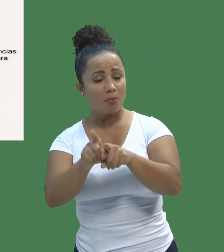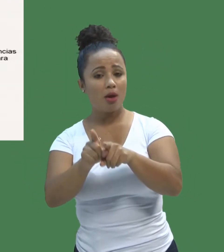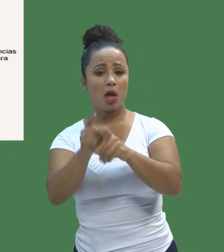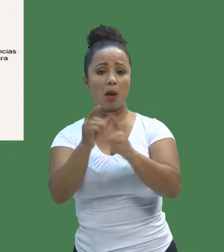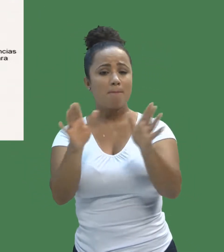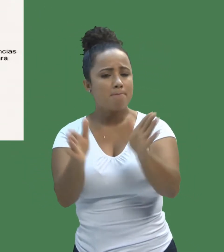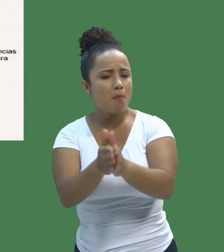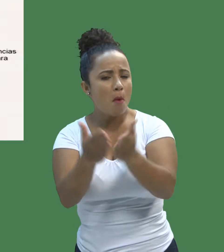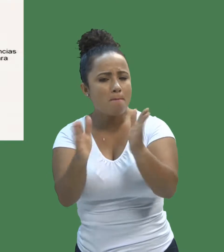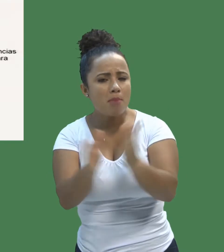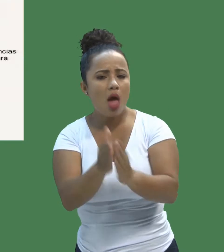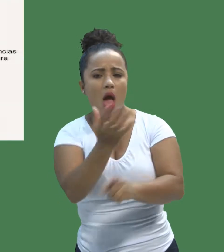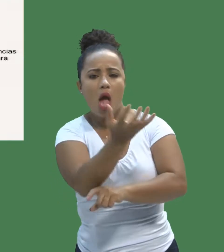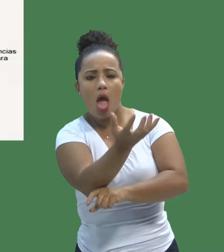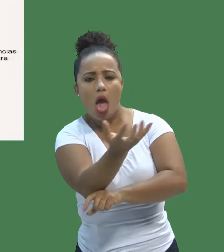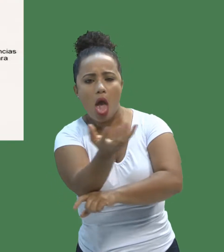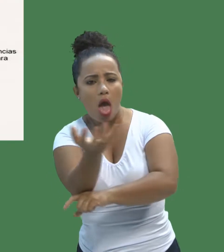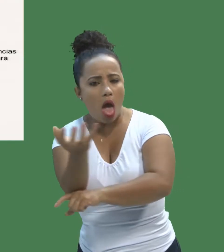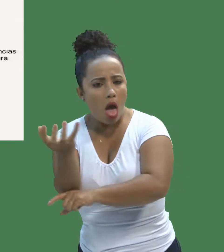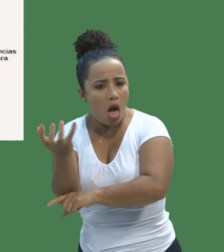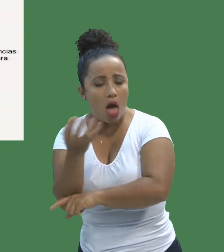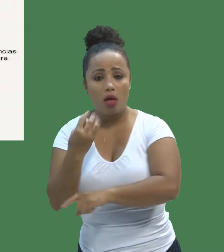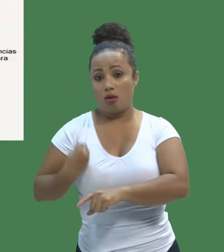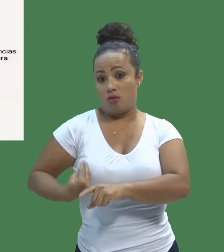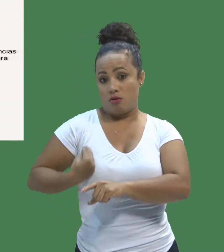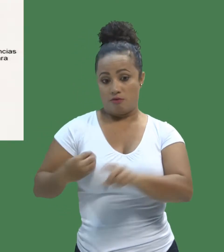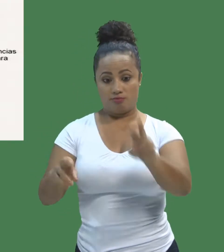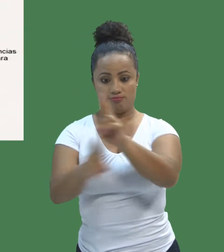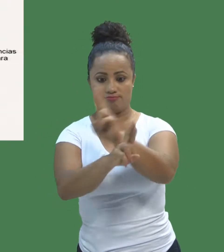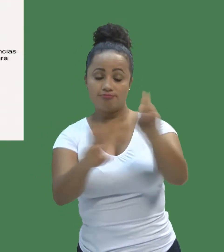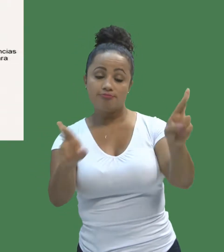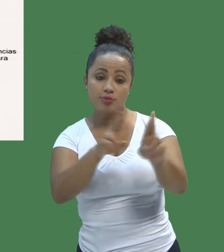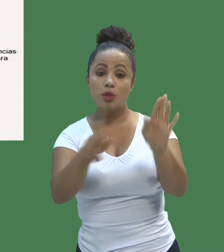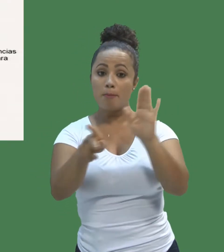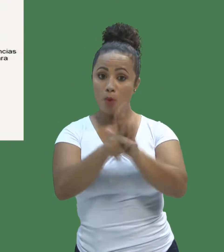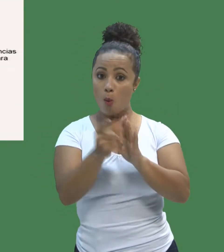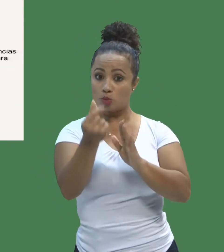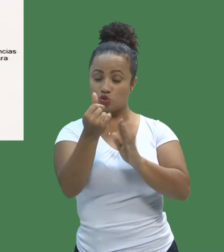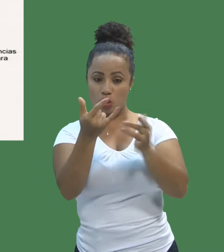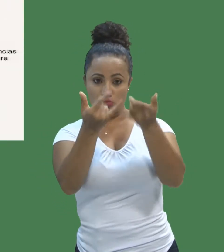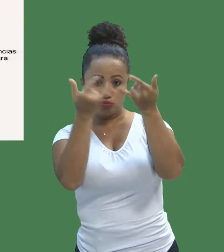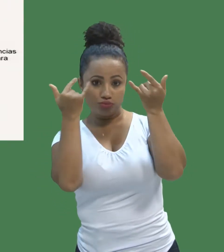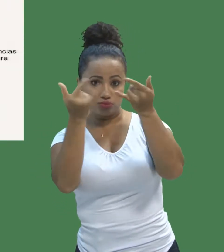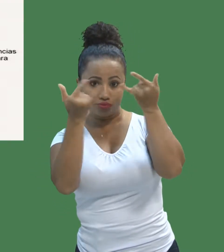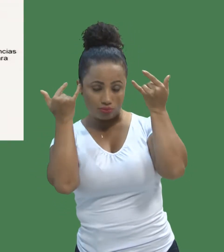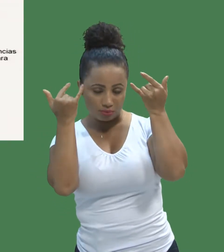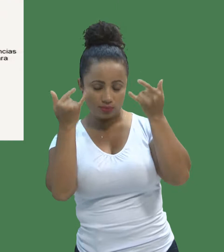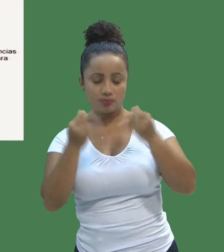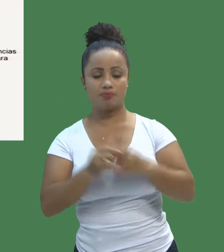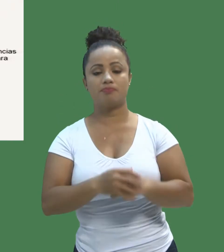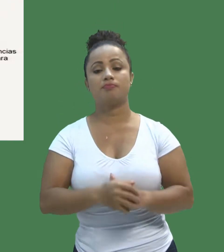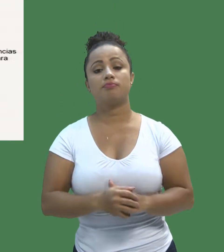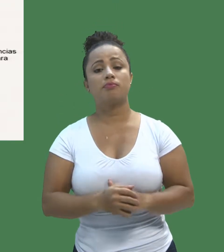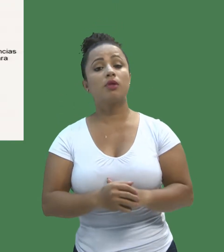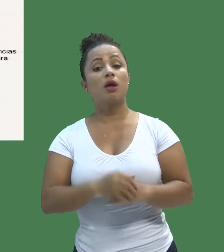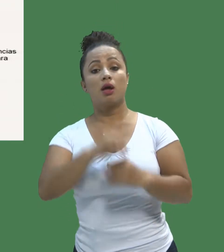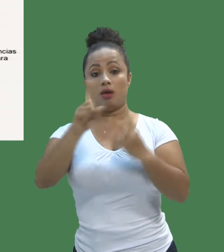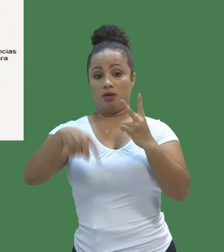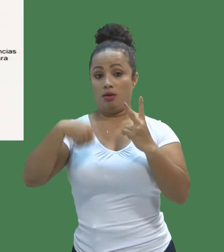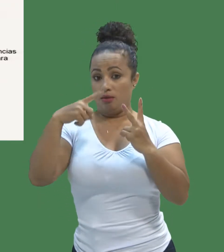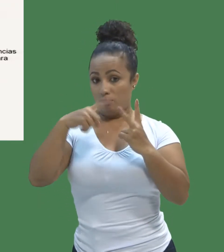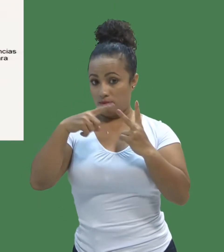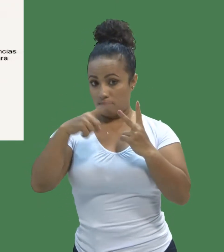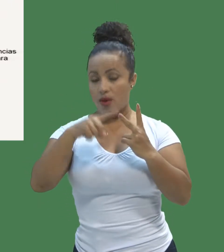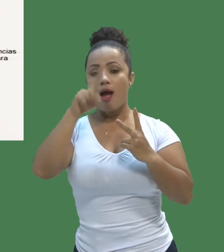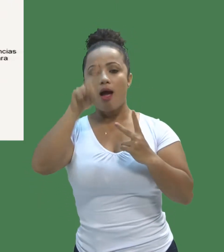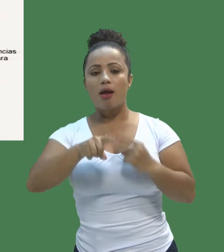capitalistas. Outro estado defendido por Comte é o metafísico, no qual